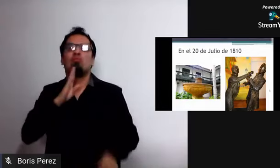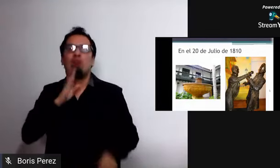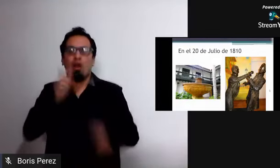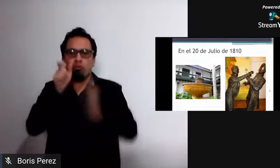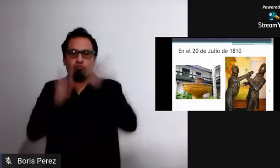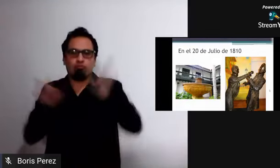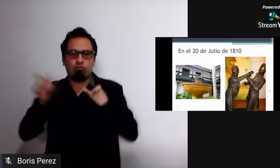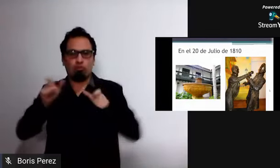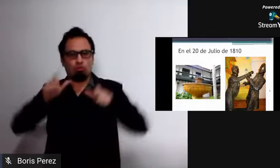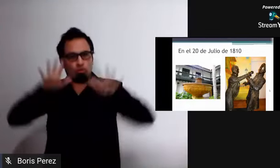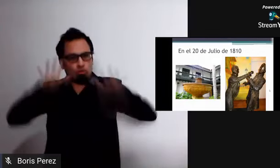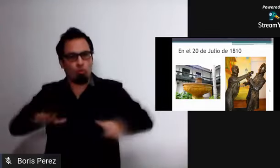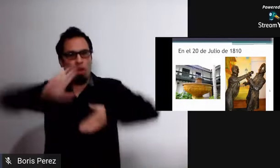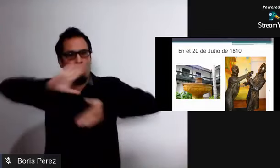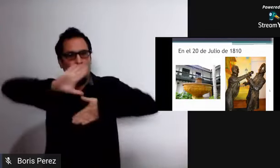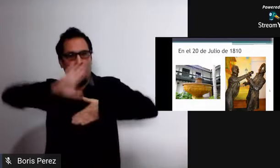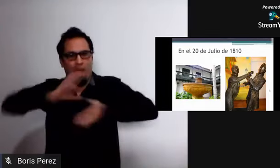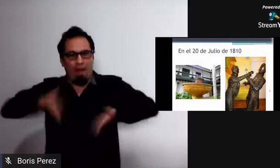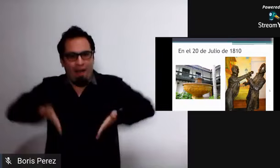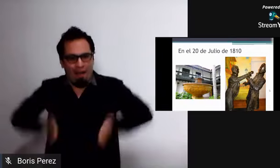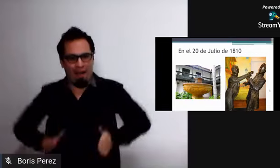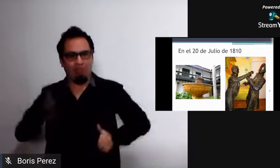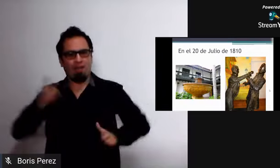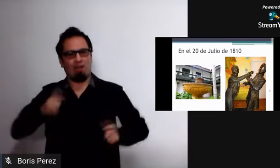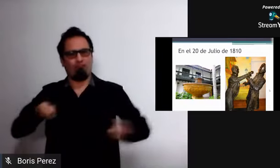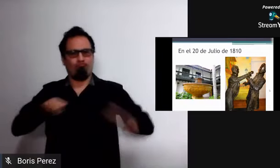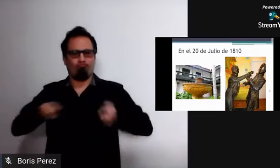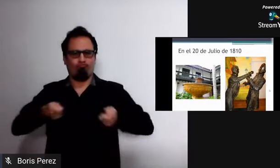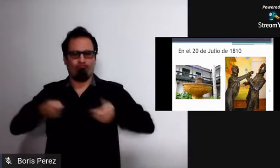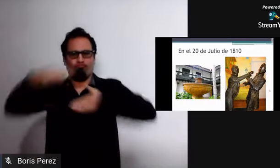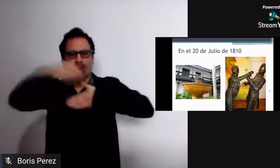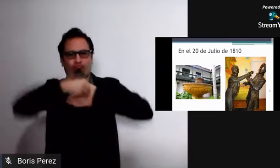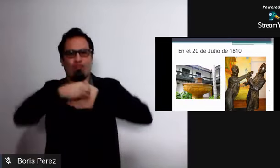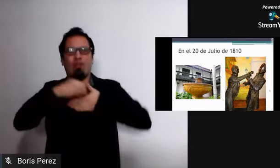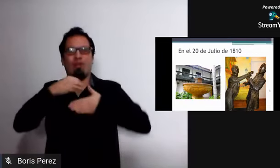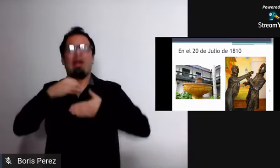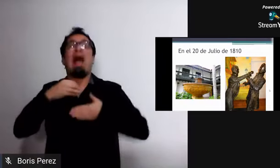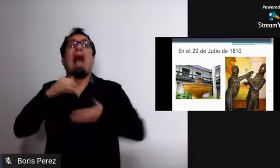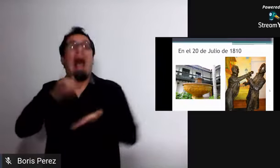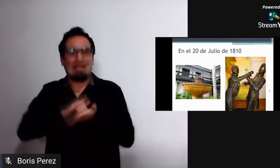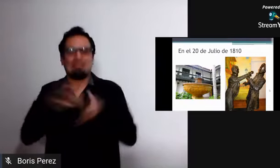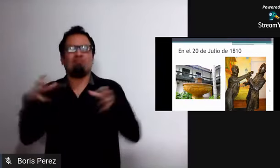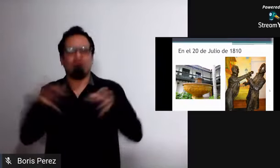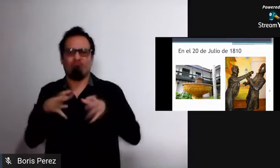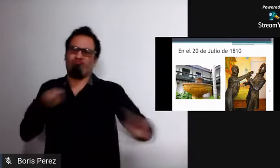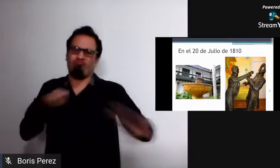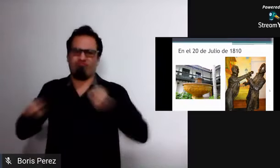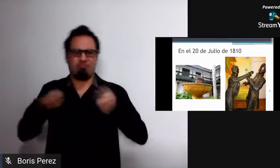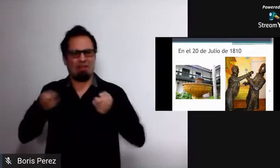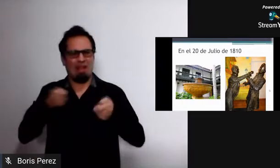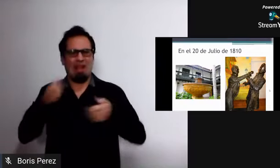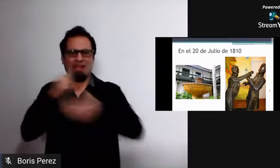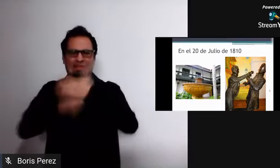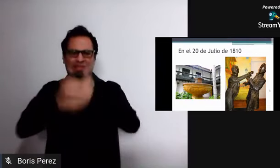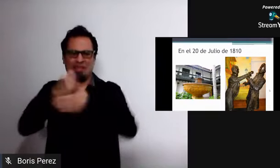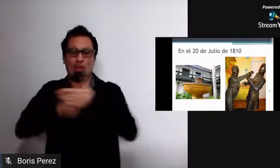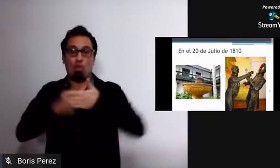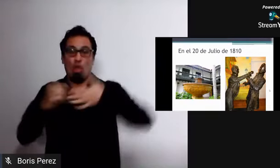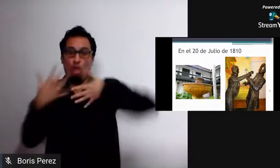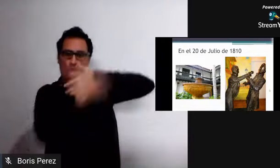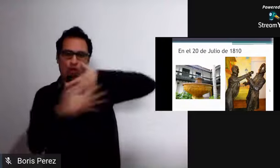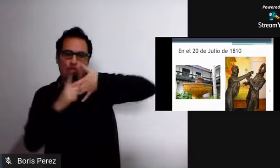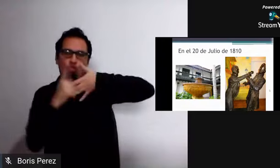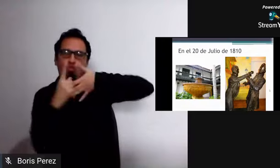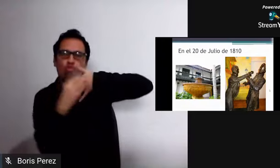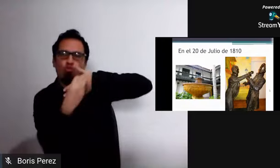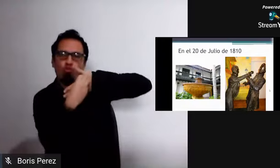rebelión contra la corona española y no quieren que los españoles sigan colonizando nuestras tierras. Entonces, en medio